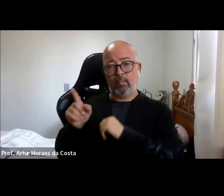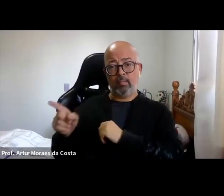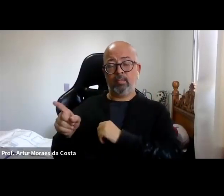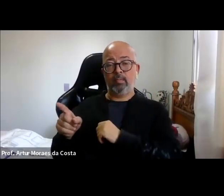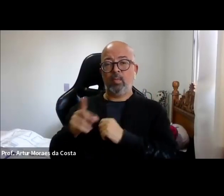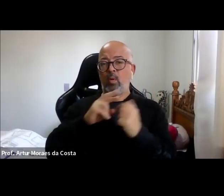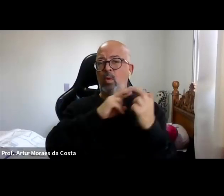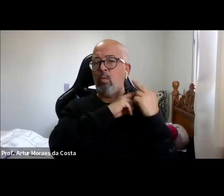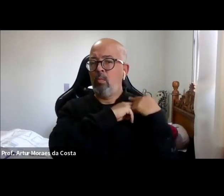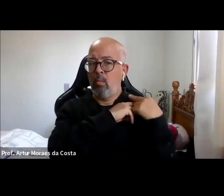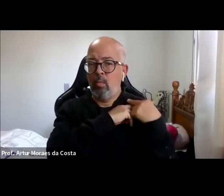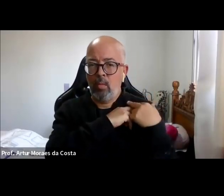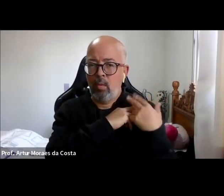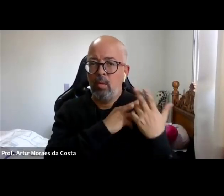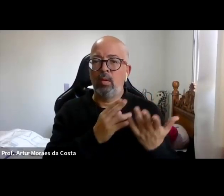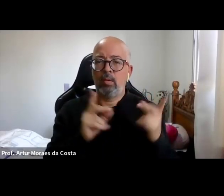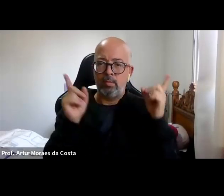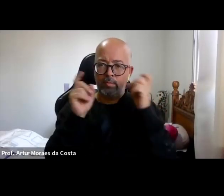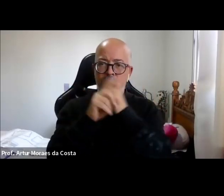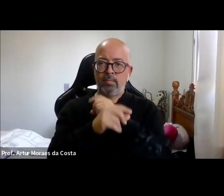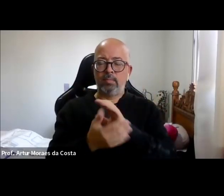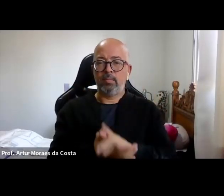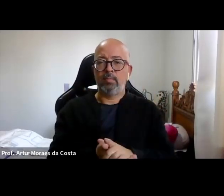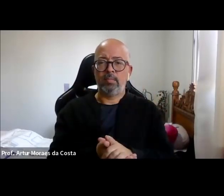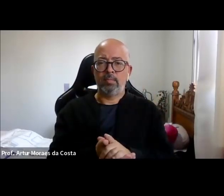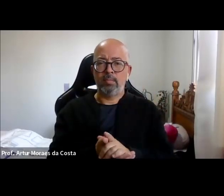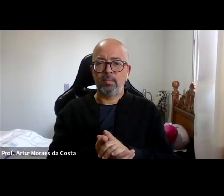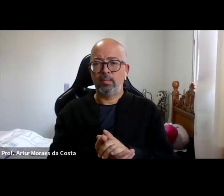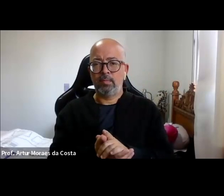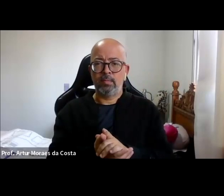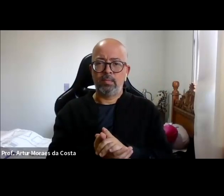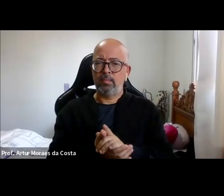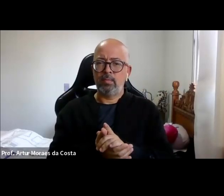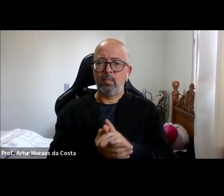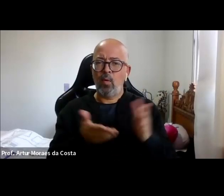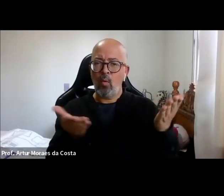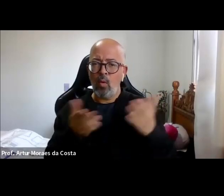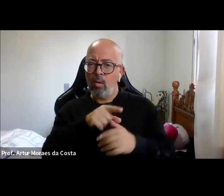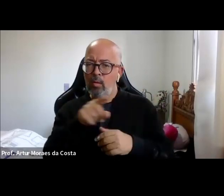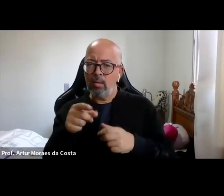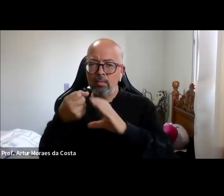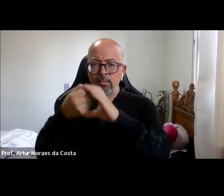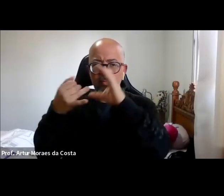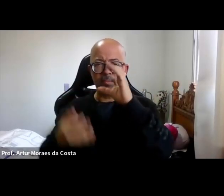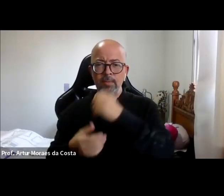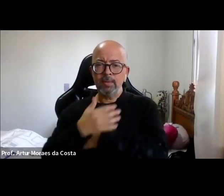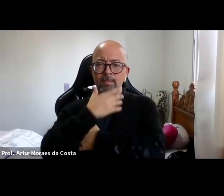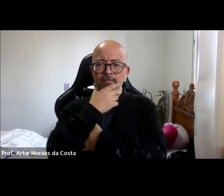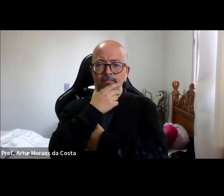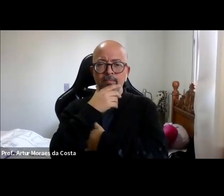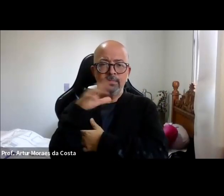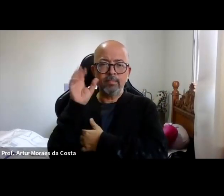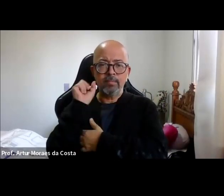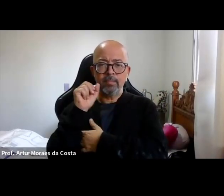pendiente y creo que lo hizo muy bien pero yo no tengo ni idea de que si hay una persona